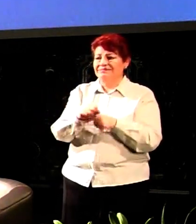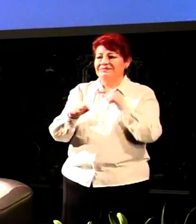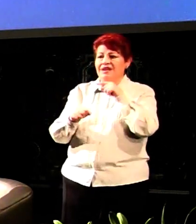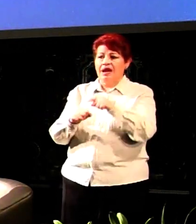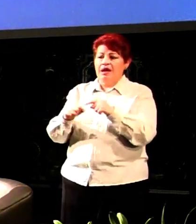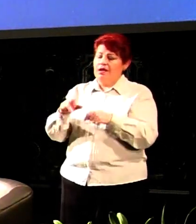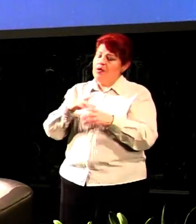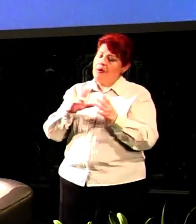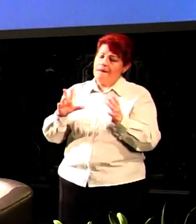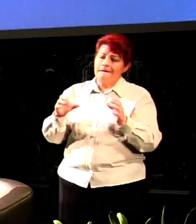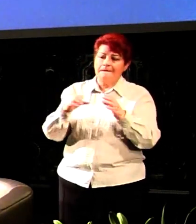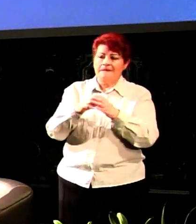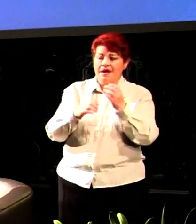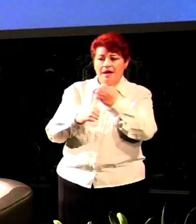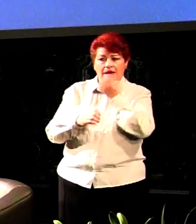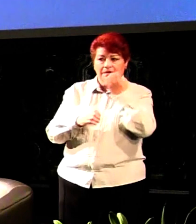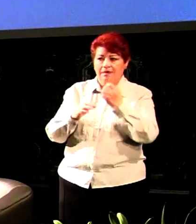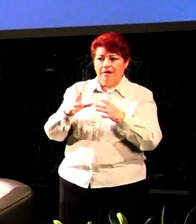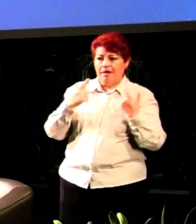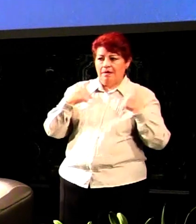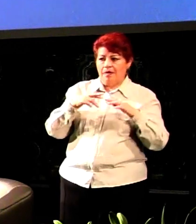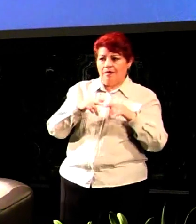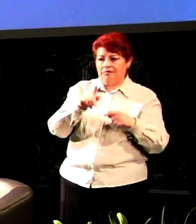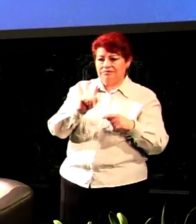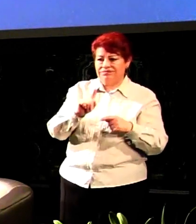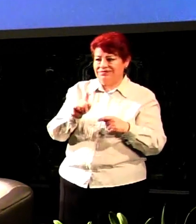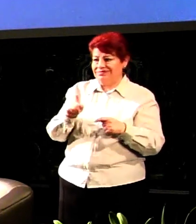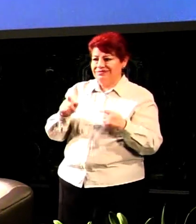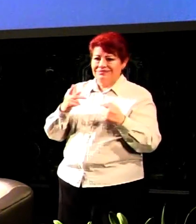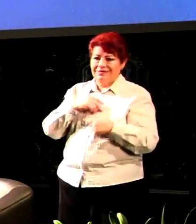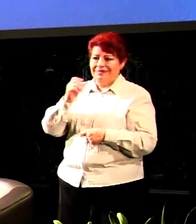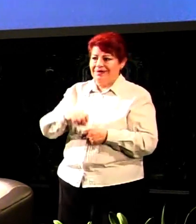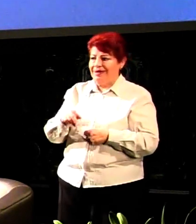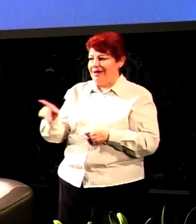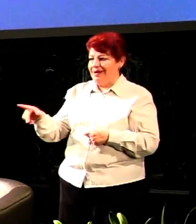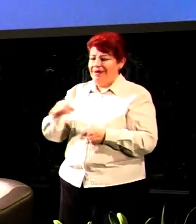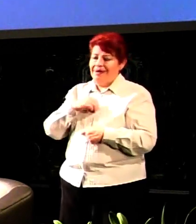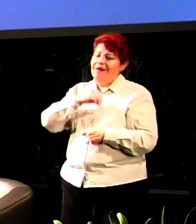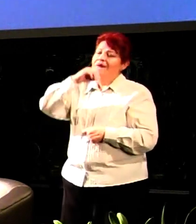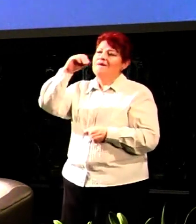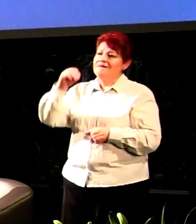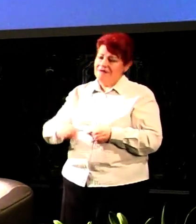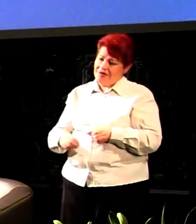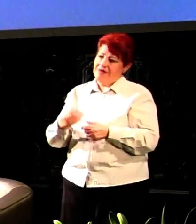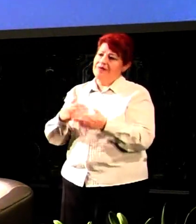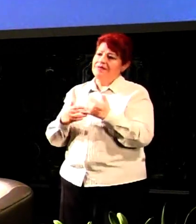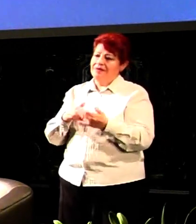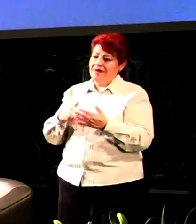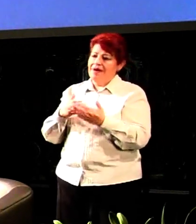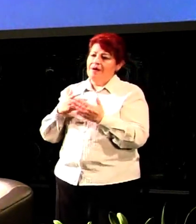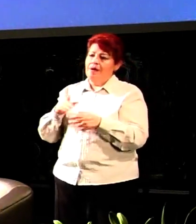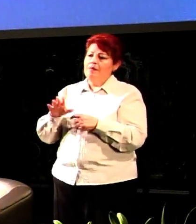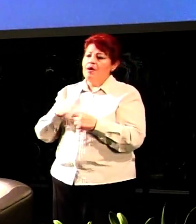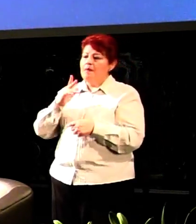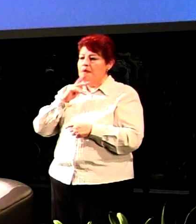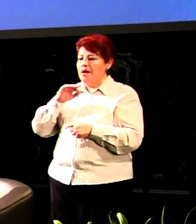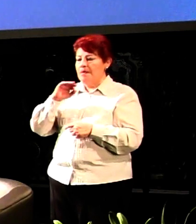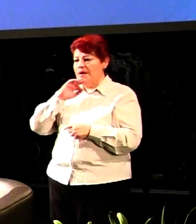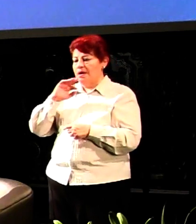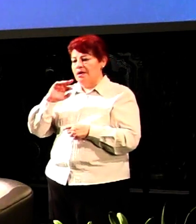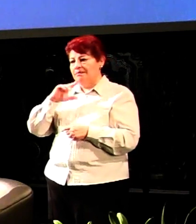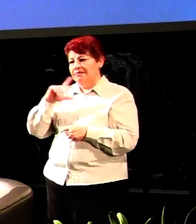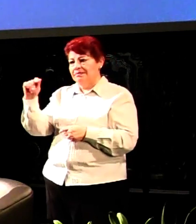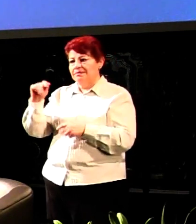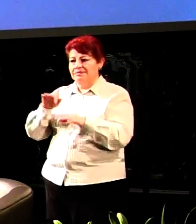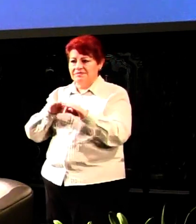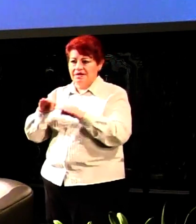no era parte del colegio y que hoy nos ayuda y nos obliga a manejar esta parte para que los niños la puedan